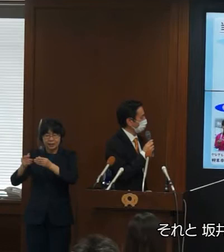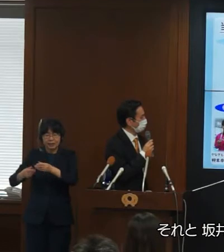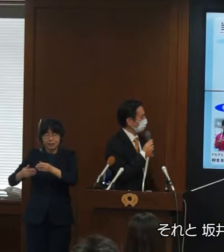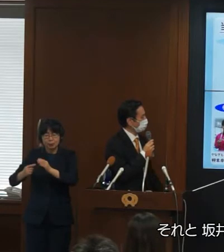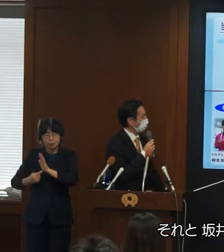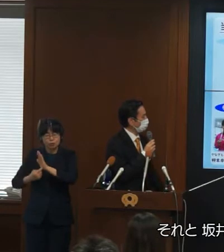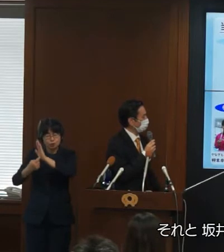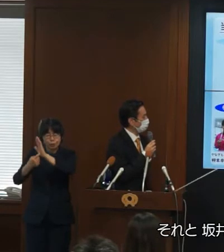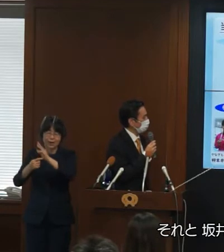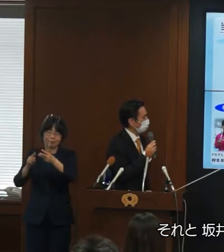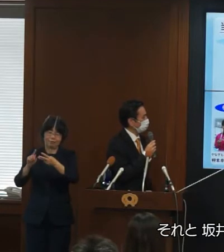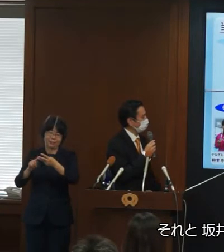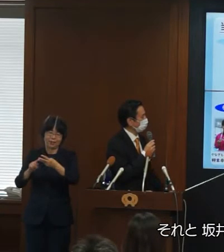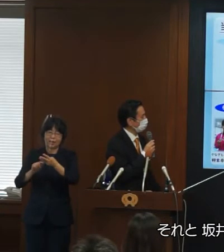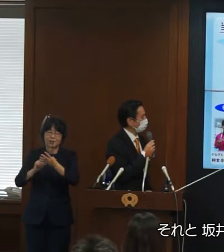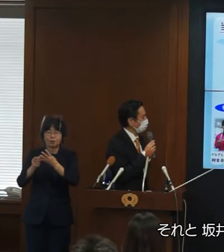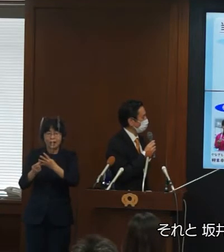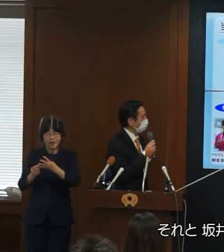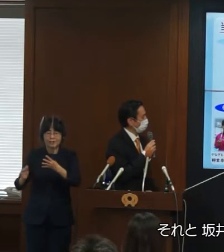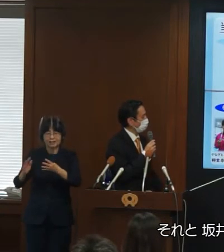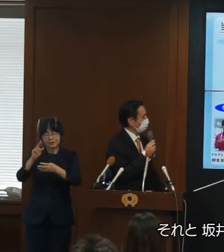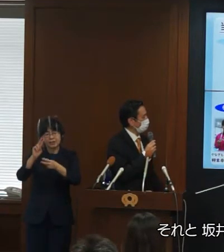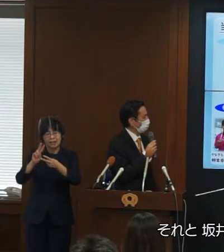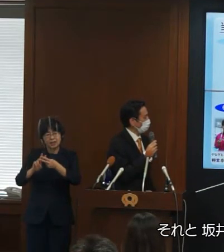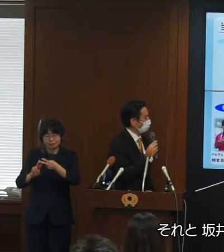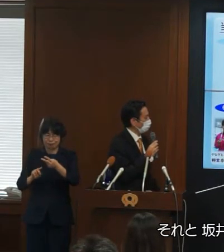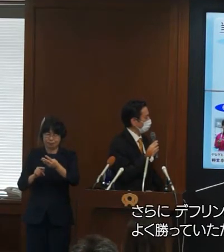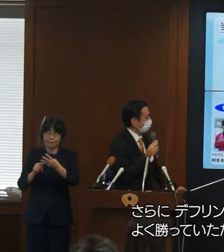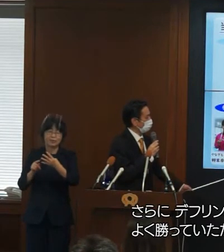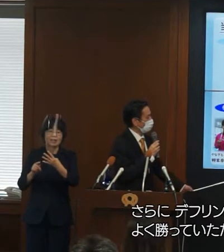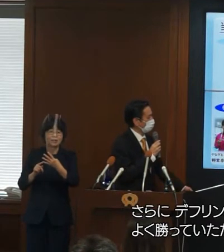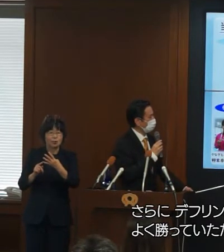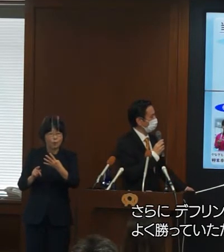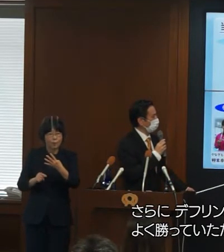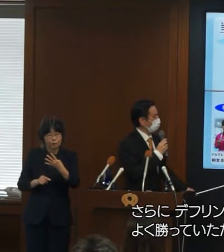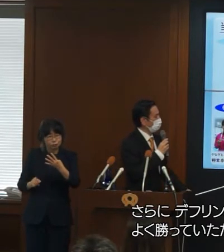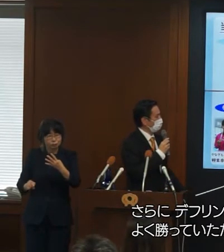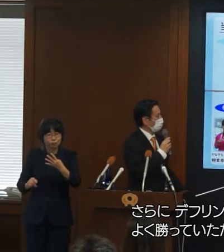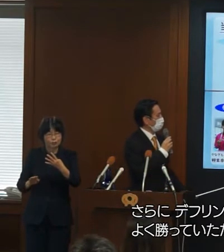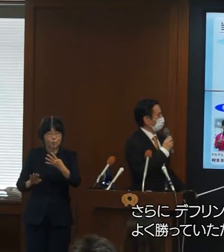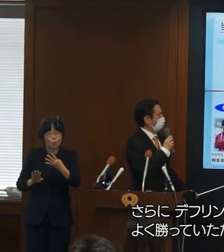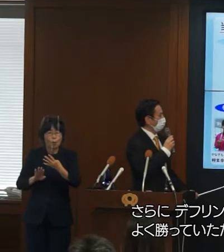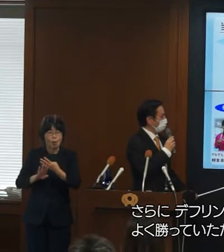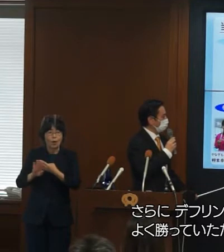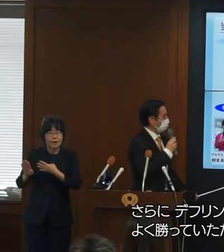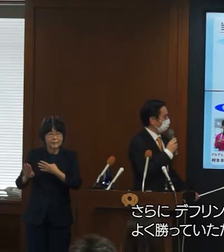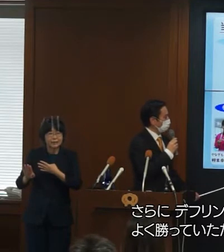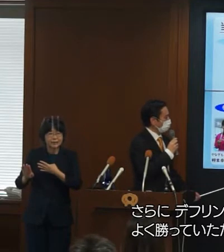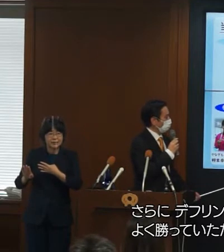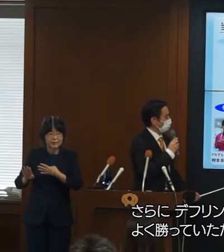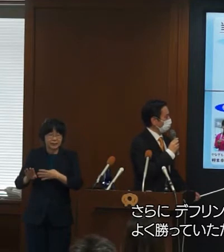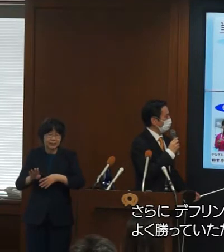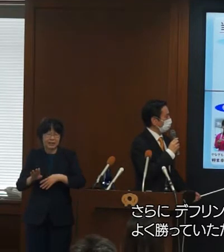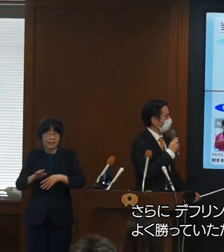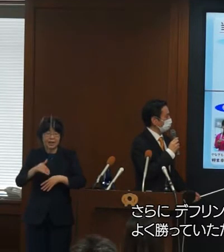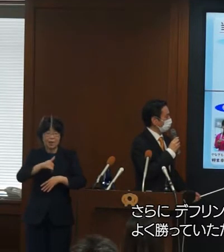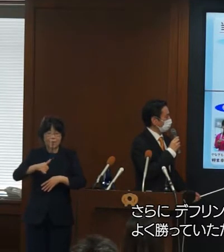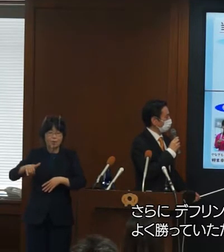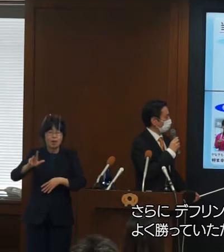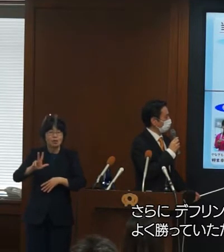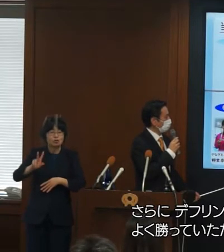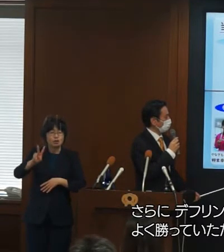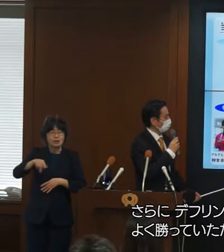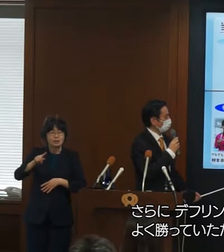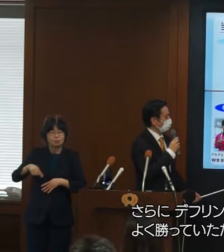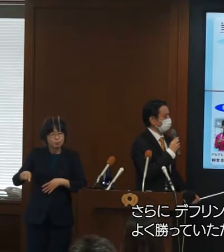手ですけども、それと酒井君ということで、さらにデフリンピックで、 よく買